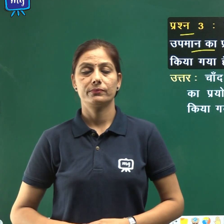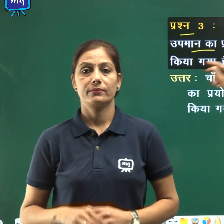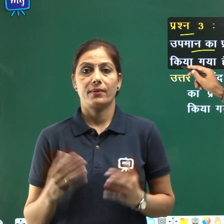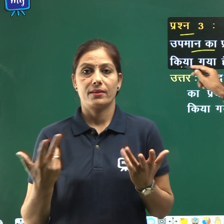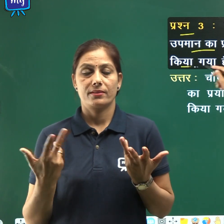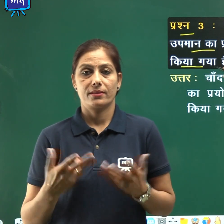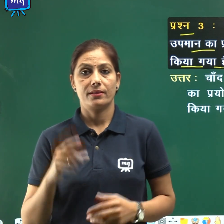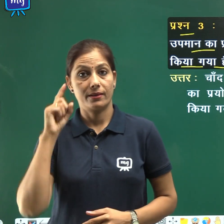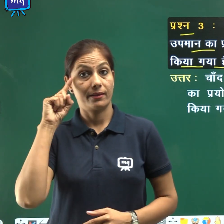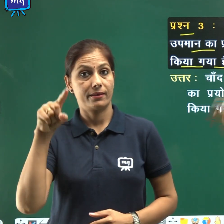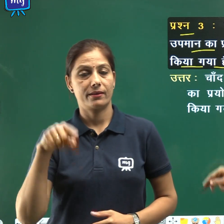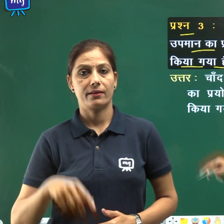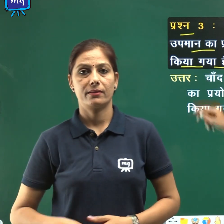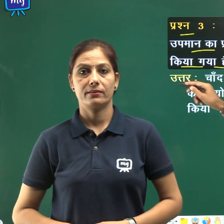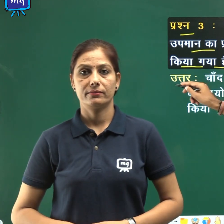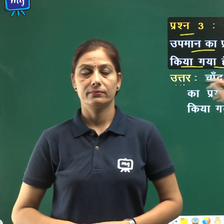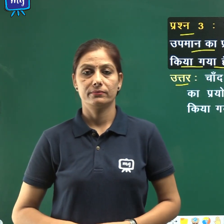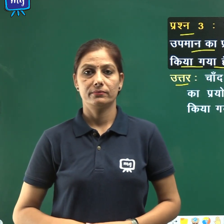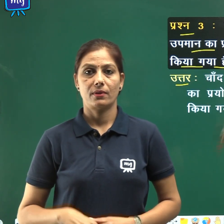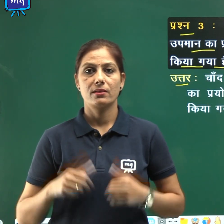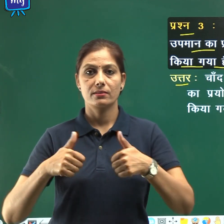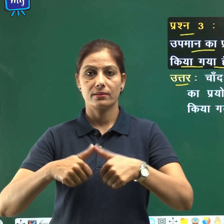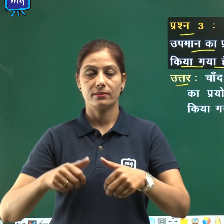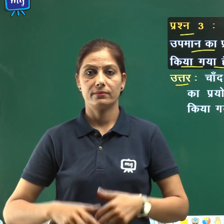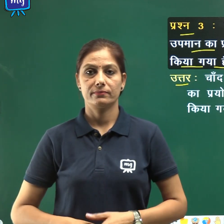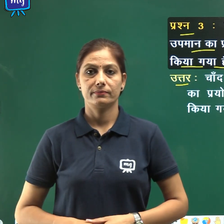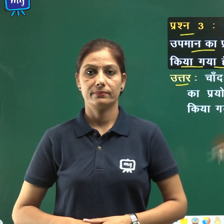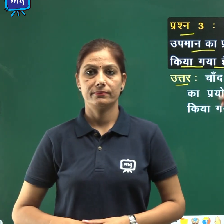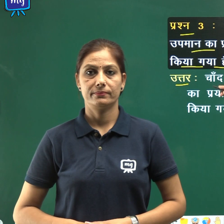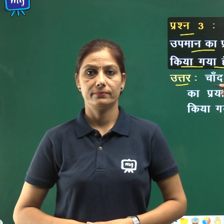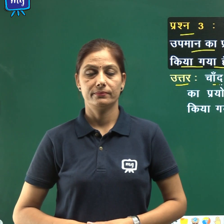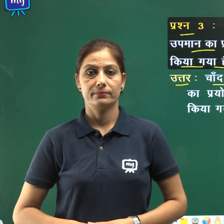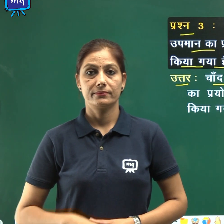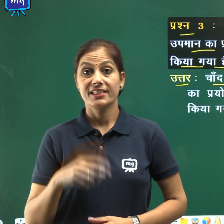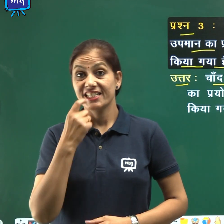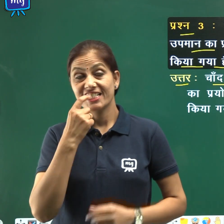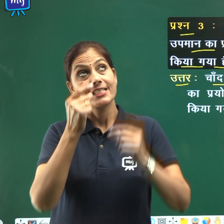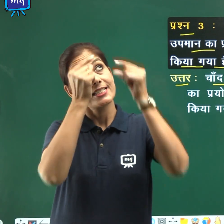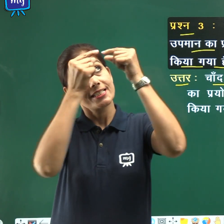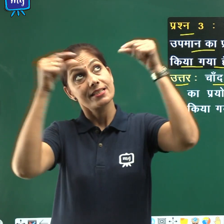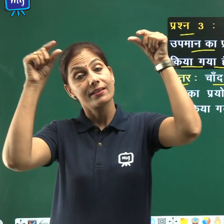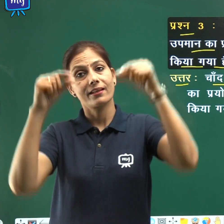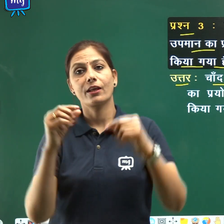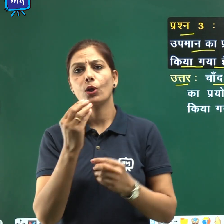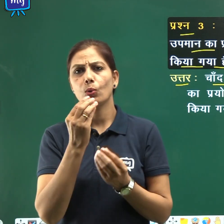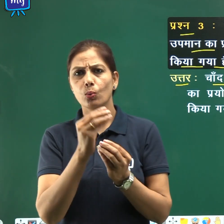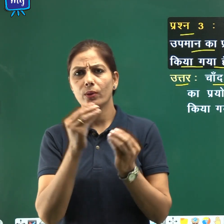किसके लिए किया गया है? उत्तर है चांद के टुकड़े